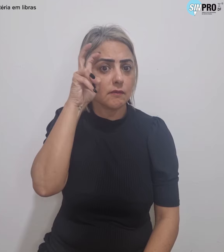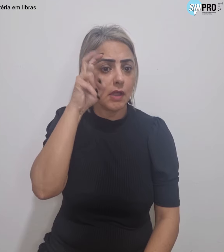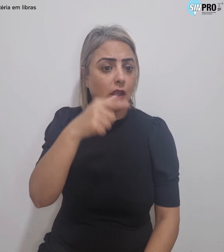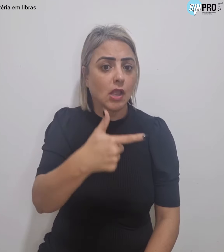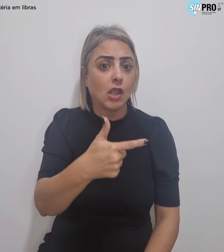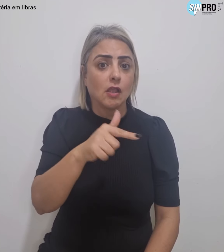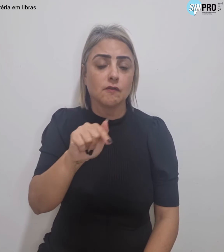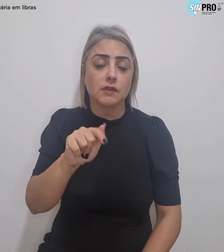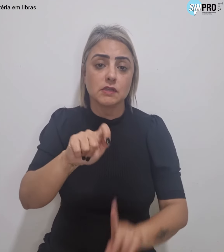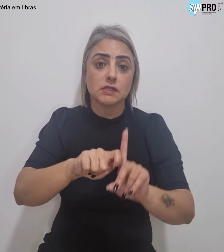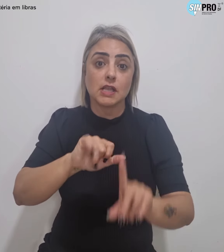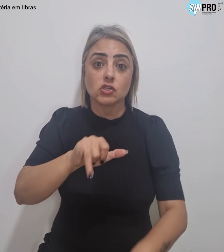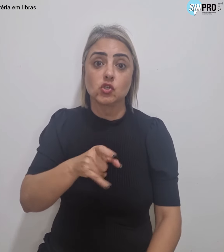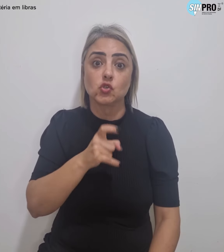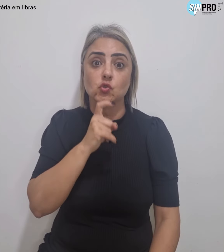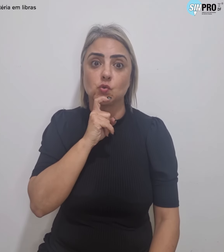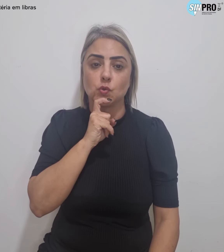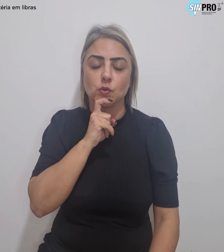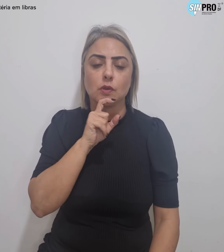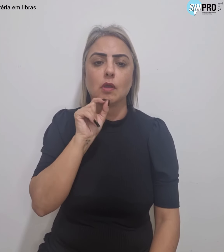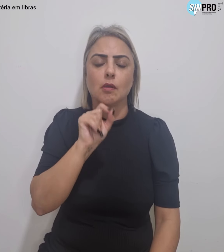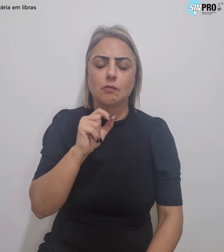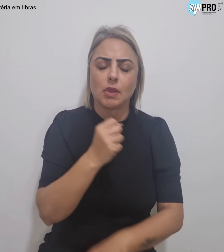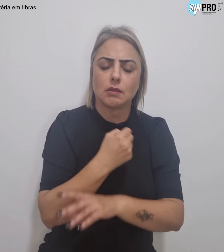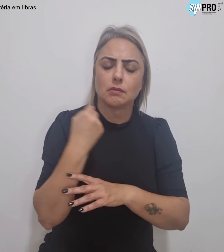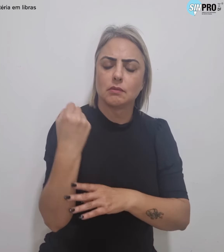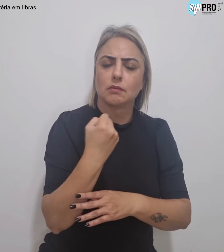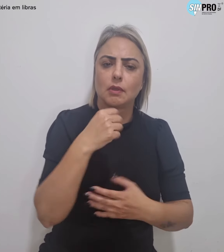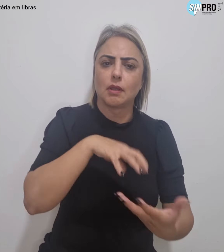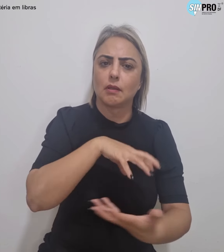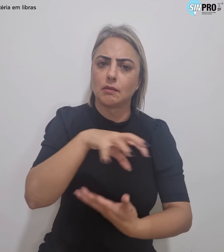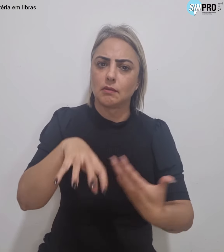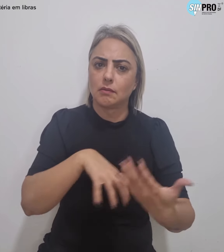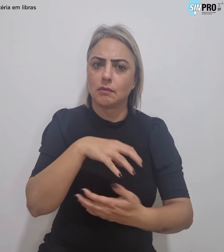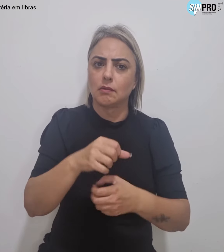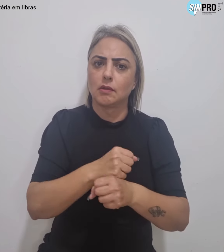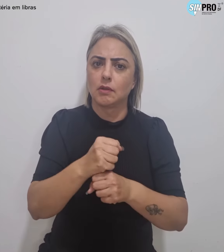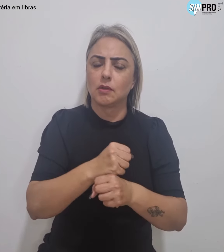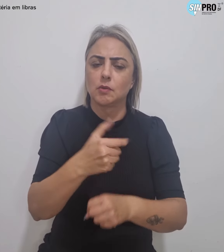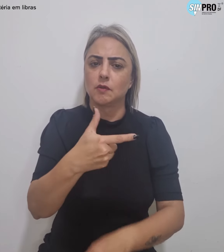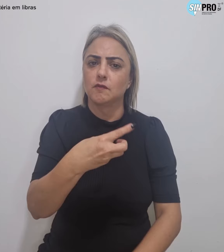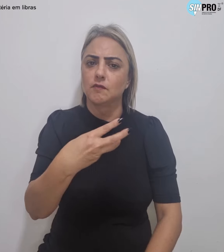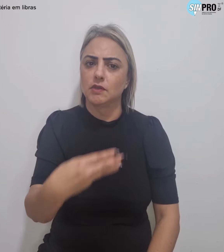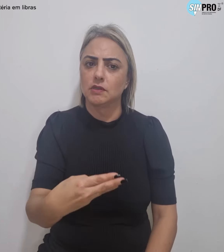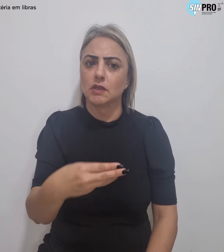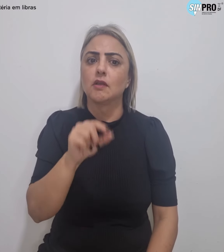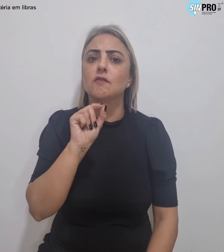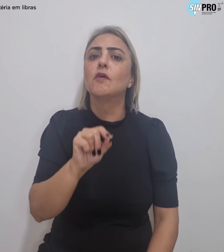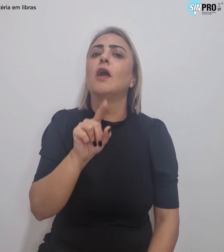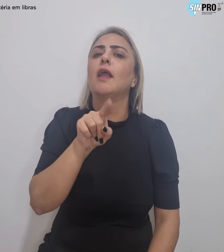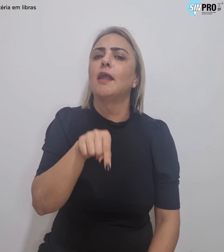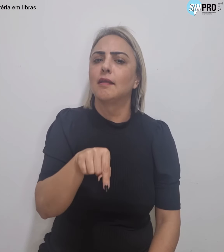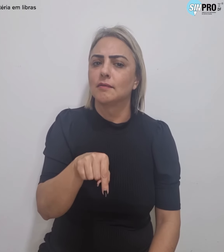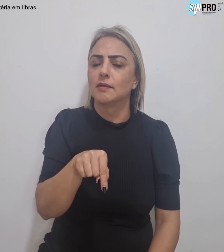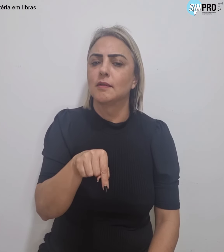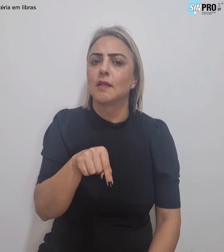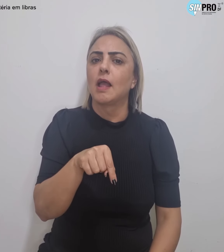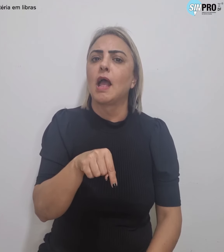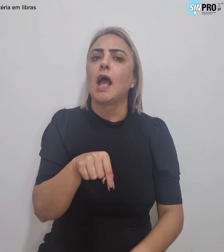de julho. Uma das conquistas da greve de 2023 foi justamente a convocação dos